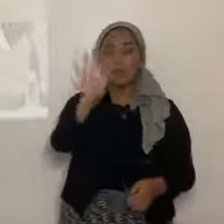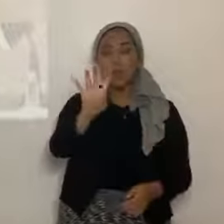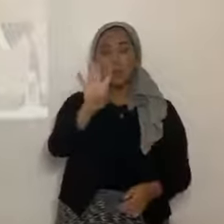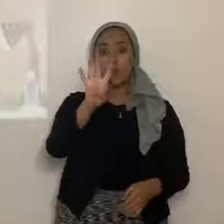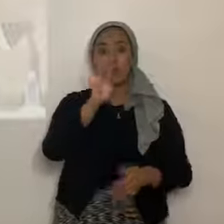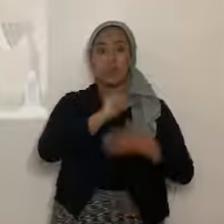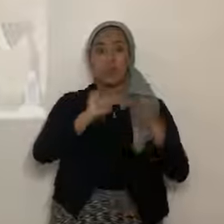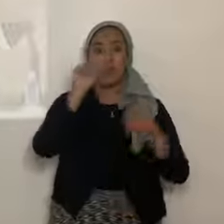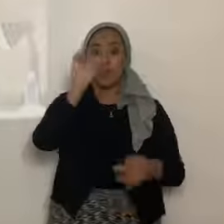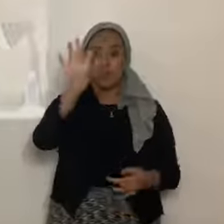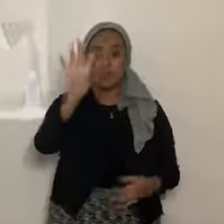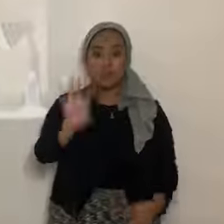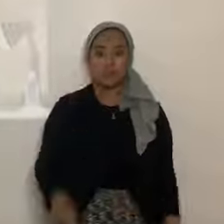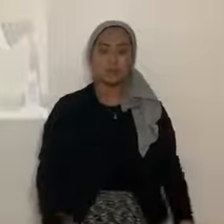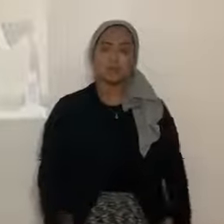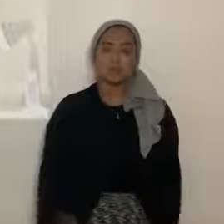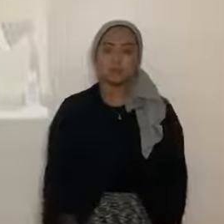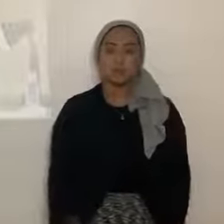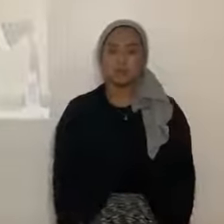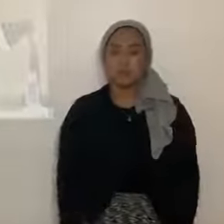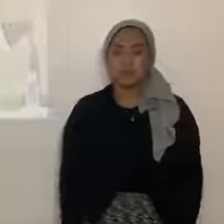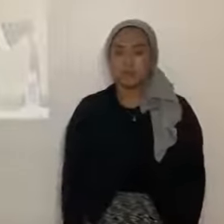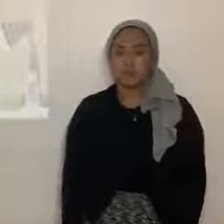4, que realmente es Jacobo.